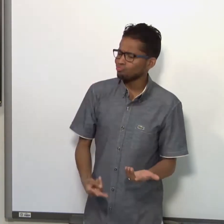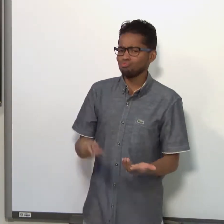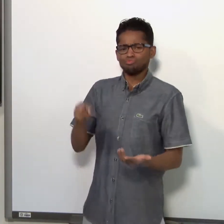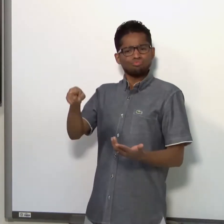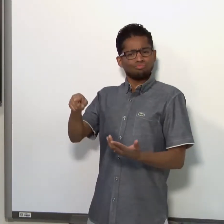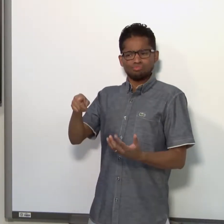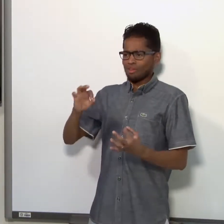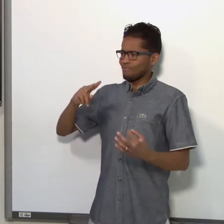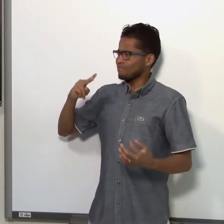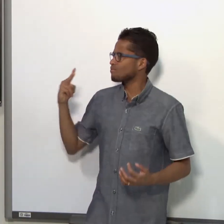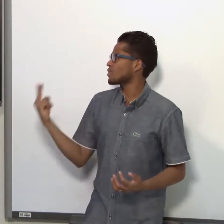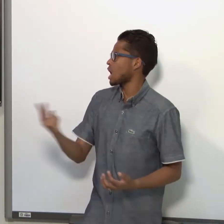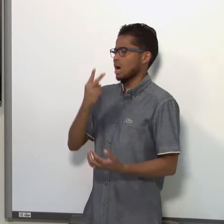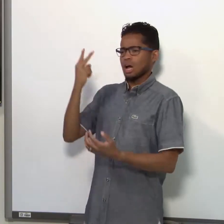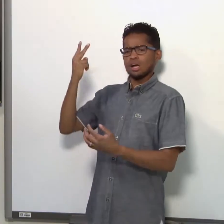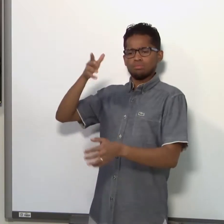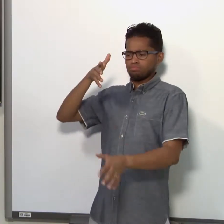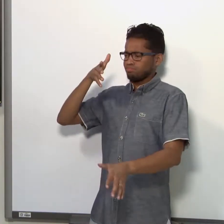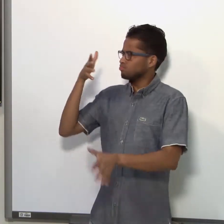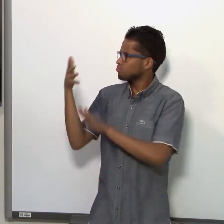sua estrutura sintática e outras.